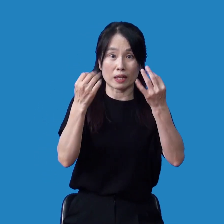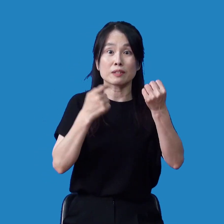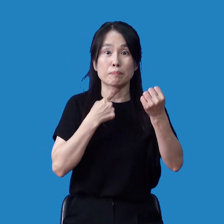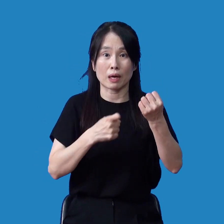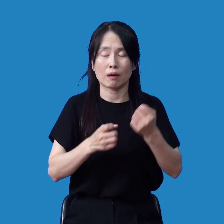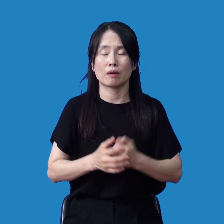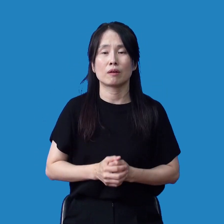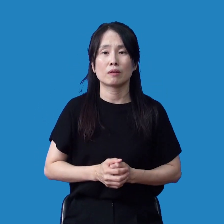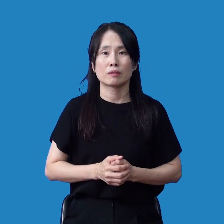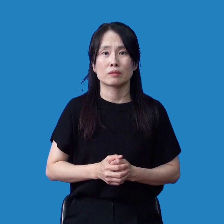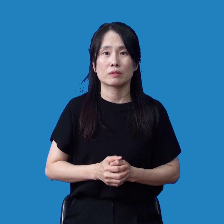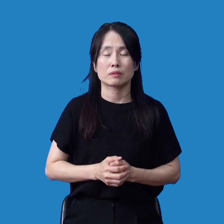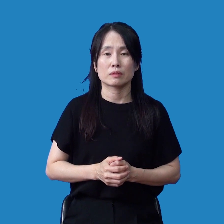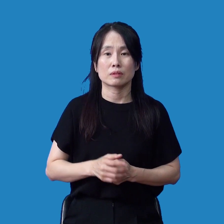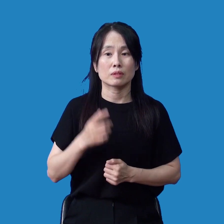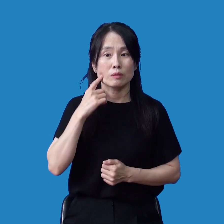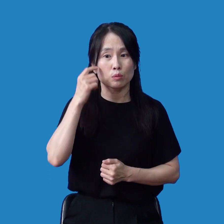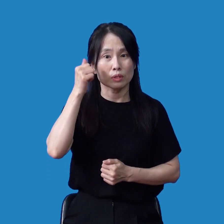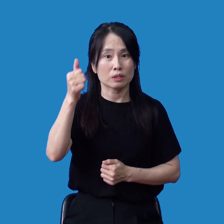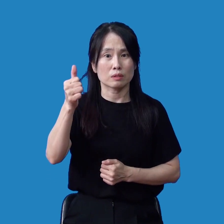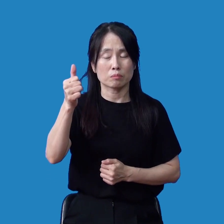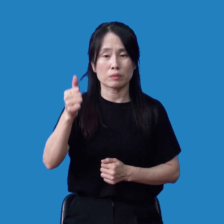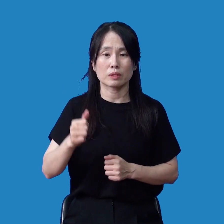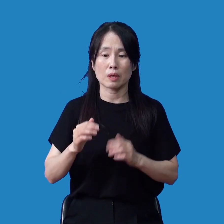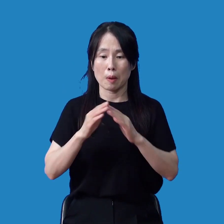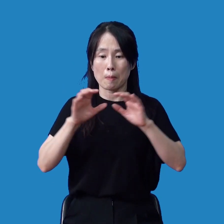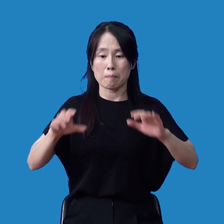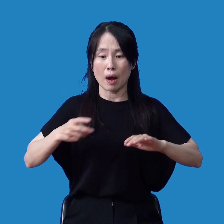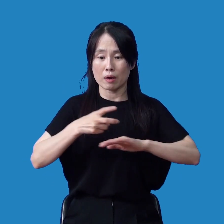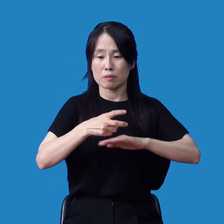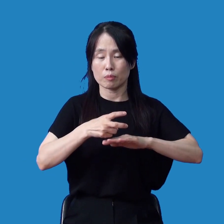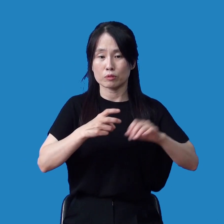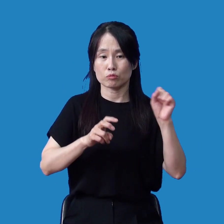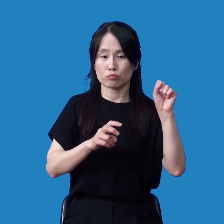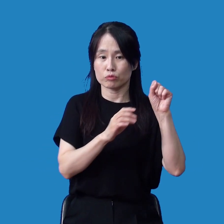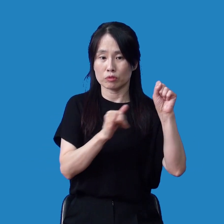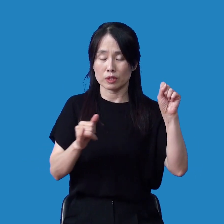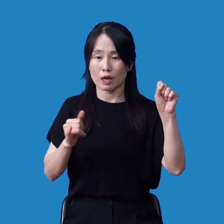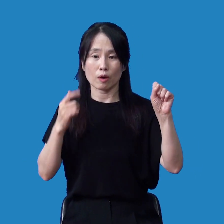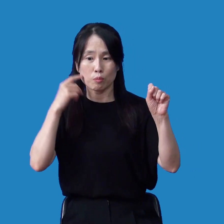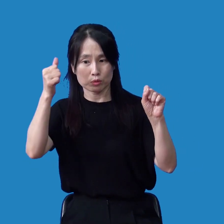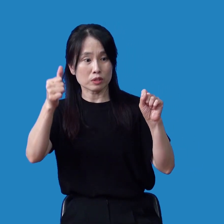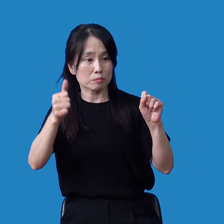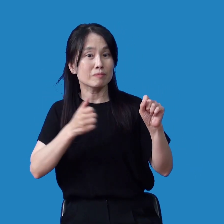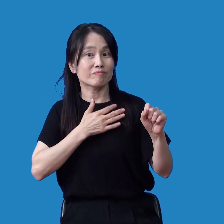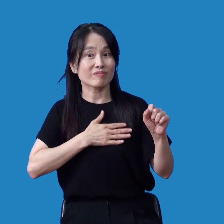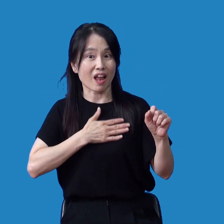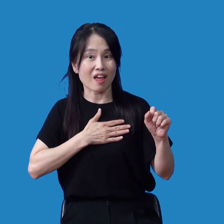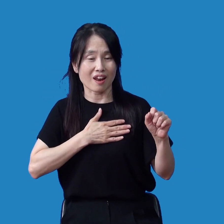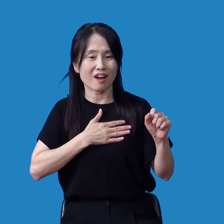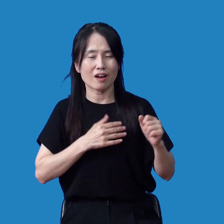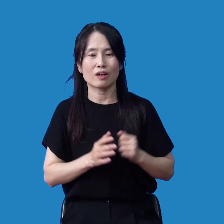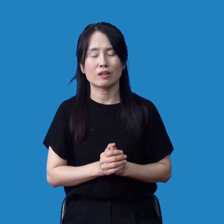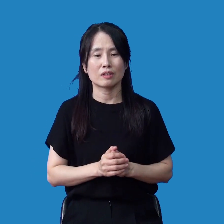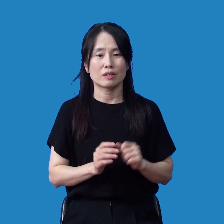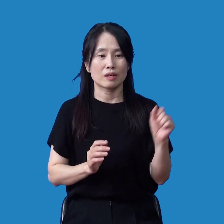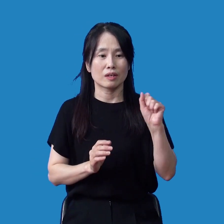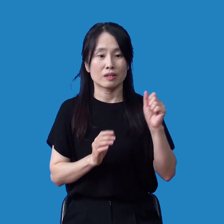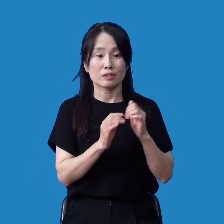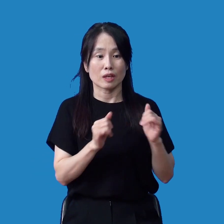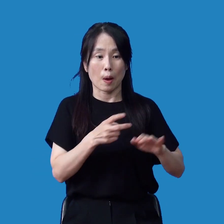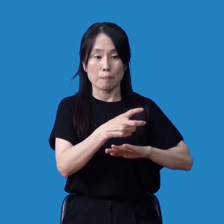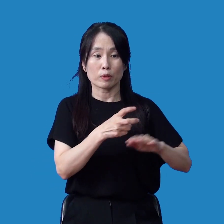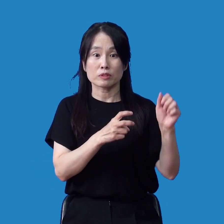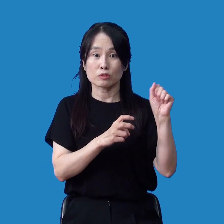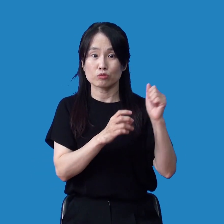자기 마을을 다니는 마을버스 기사 몇 사람들과 교제를 했습니다. 한 번은 기사 몇 사람을 집으로